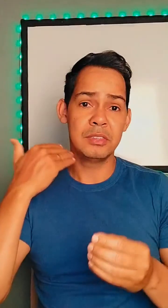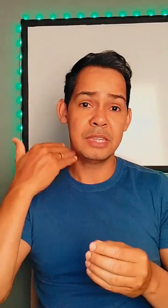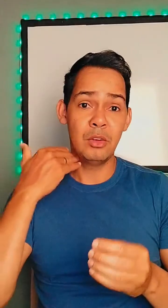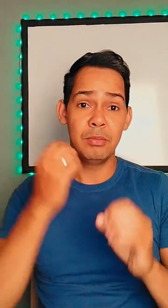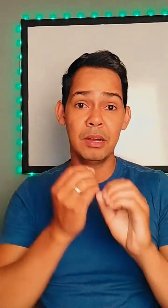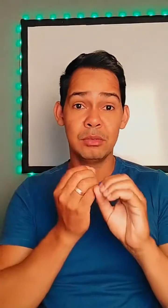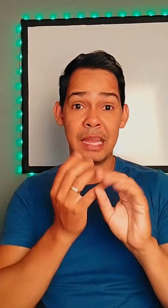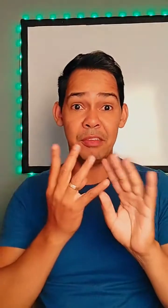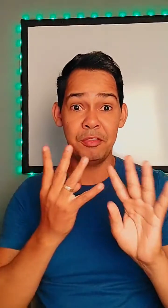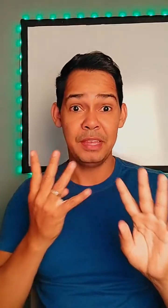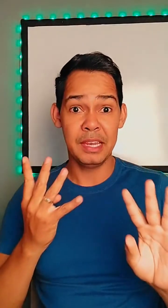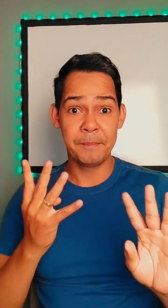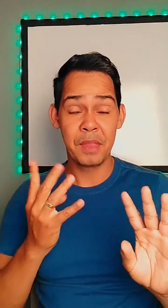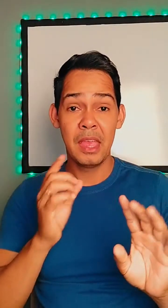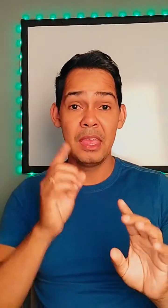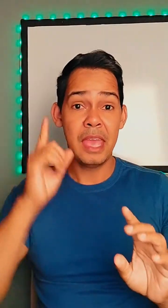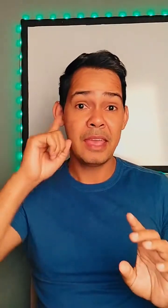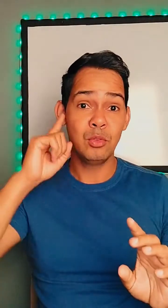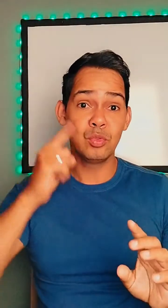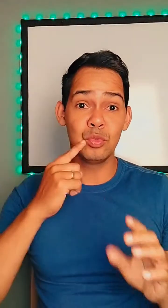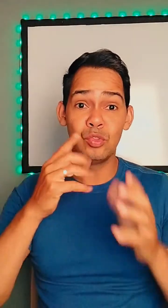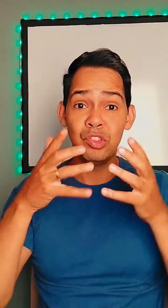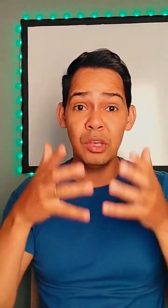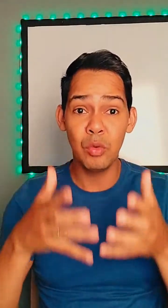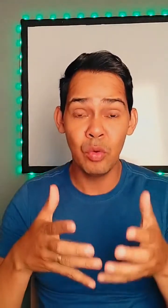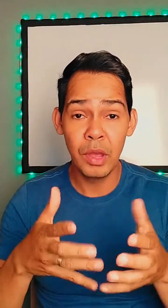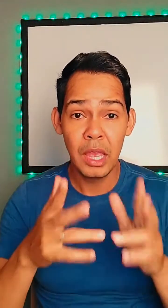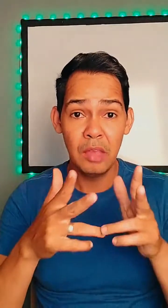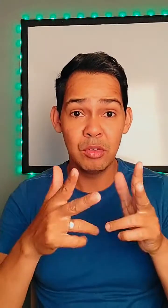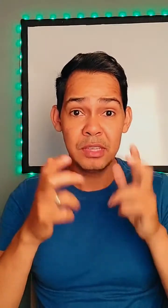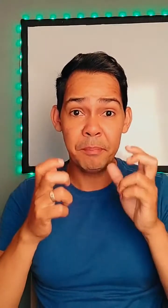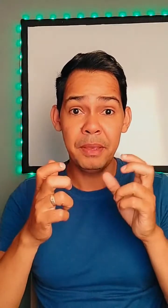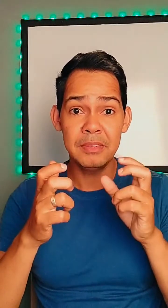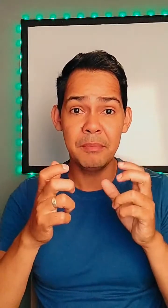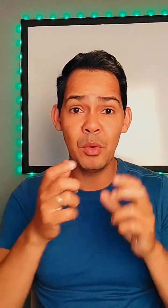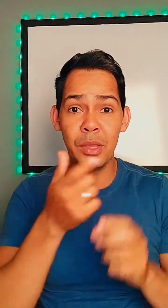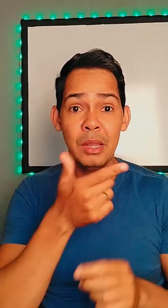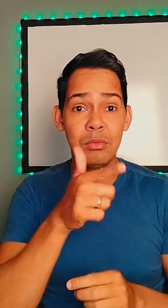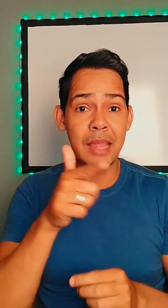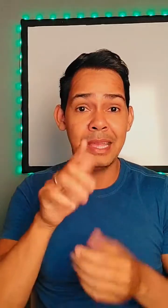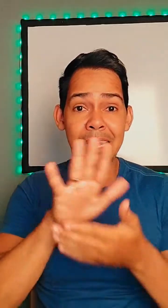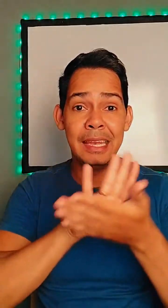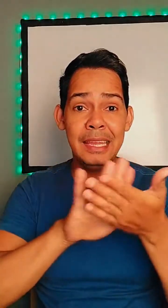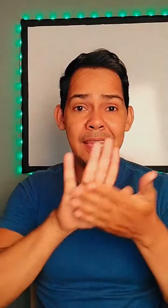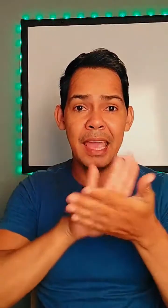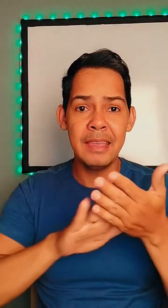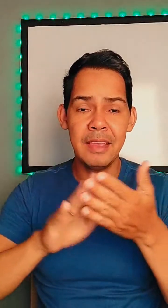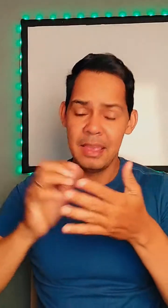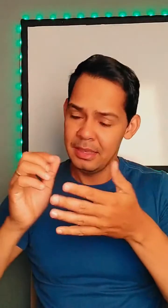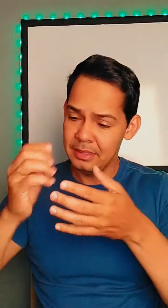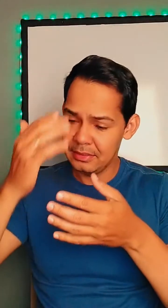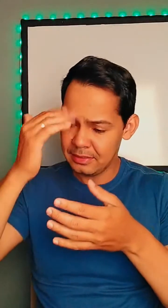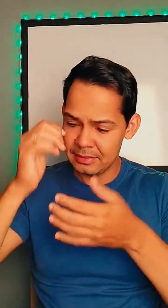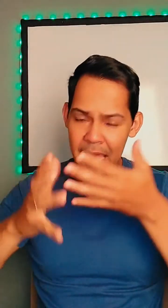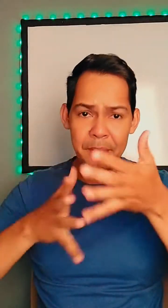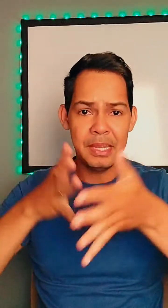no banco, está na fila, e aí o surdo chegou e você percebeu que não tem ninguém que sabe